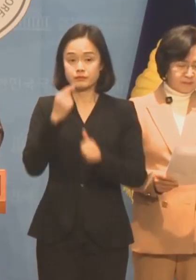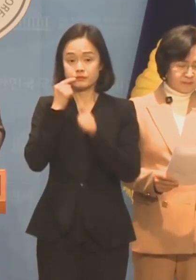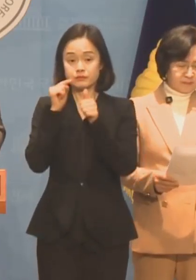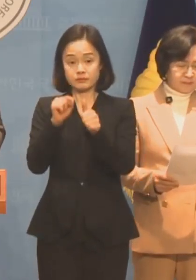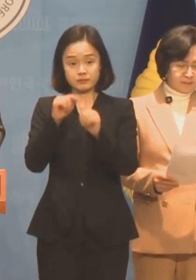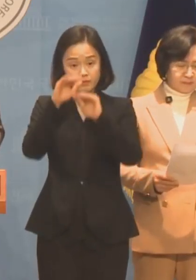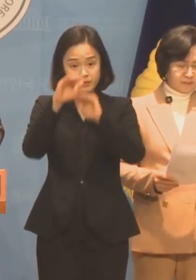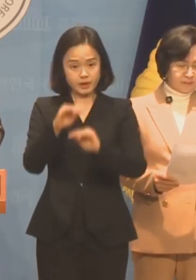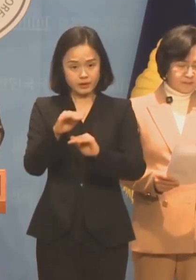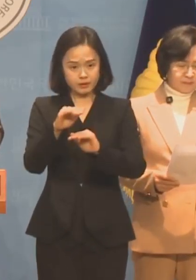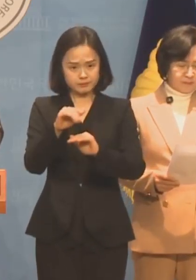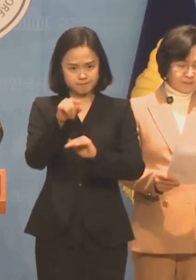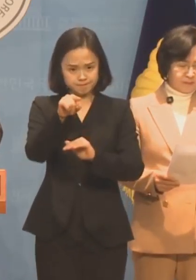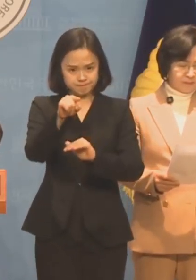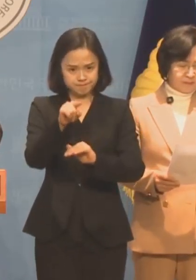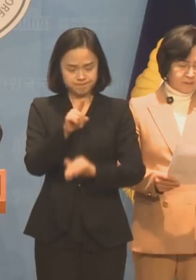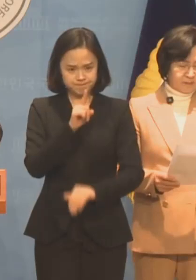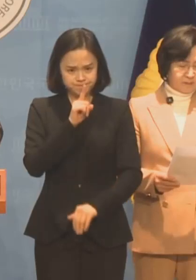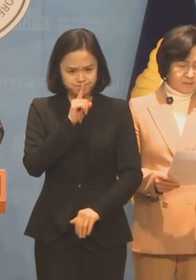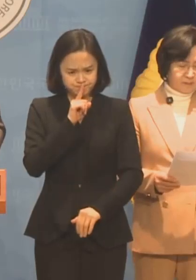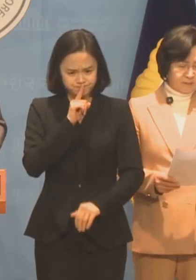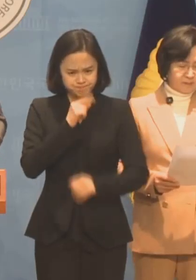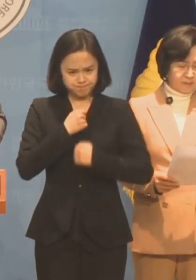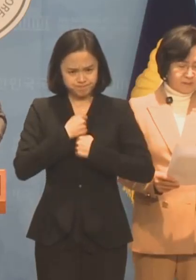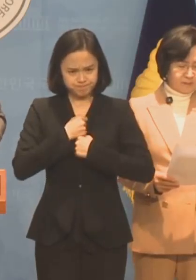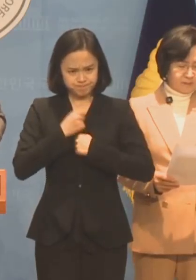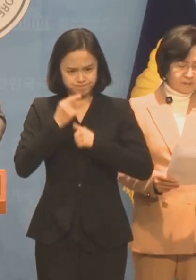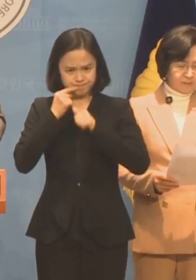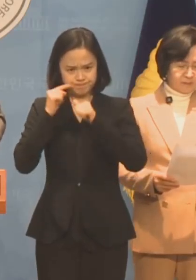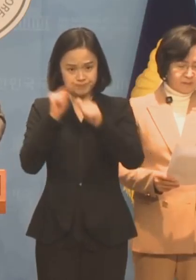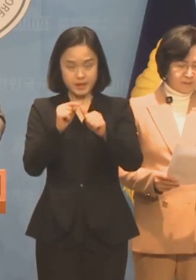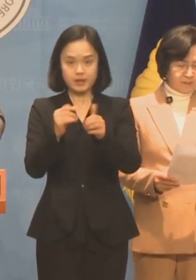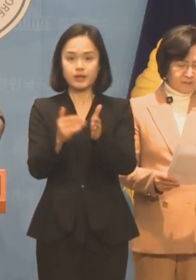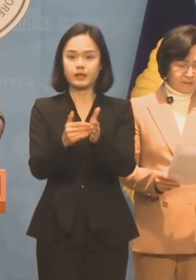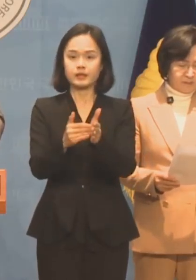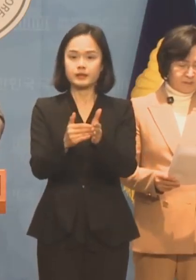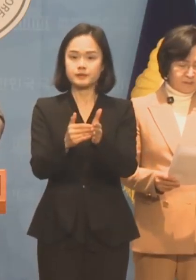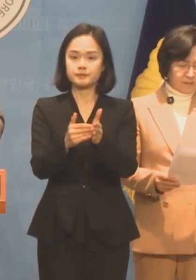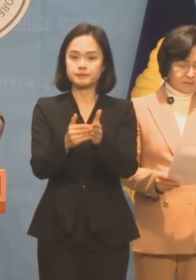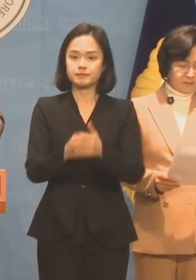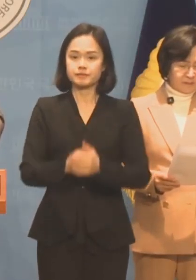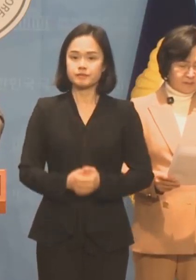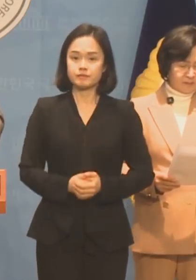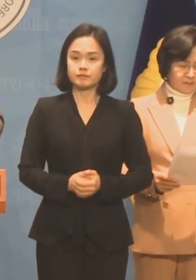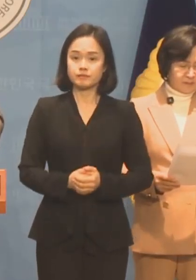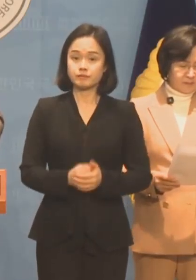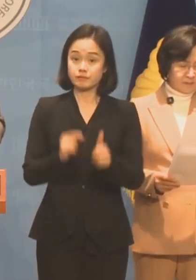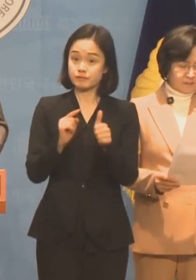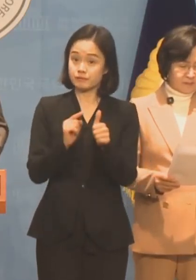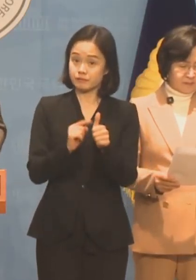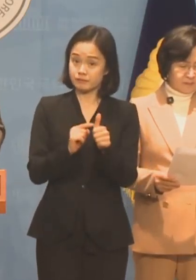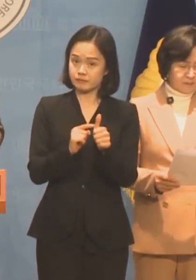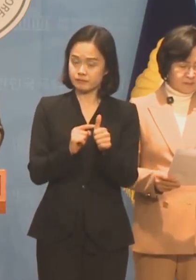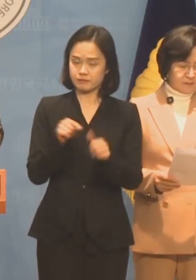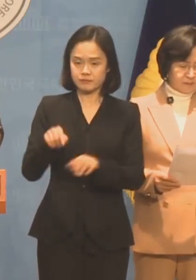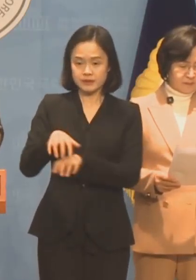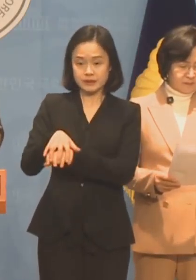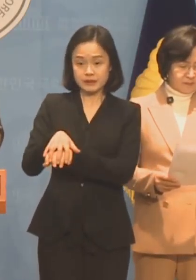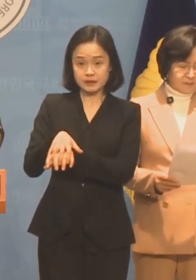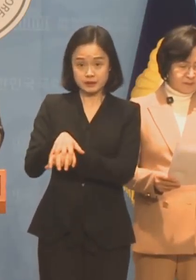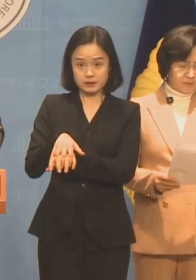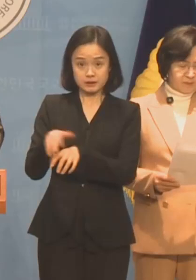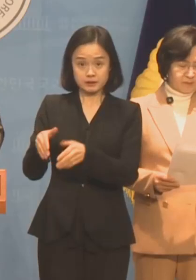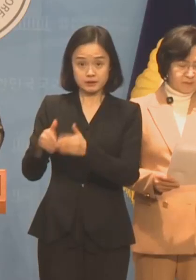기밀을 유지하라고 지시한 바 있습니다. 그 지시에 따라 수호신 TF 설치 당시